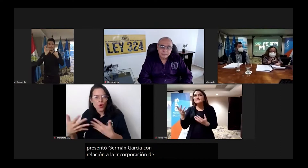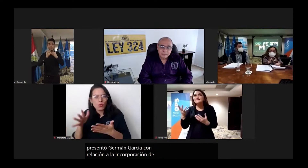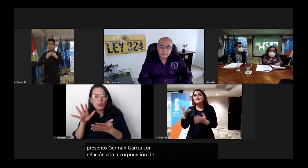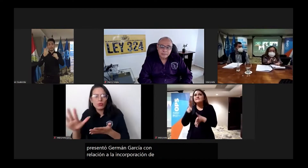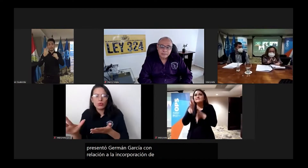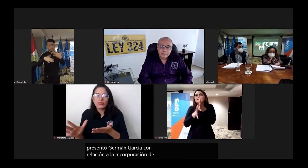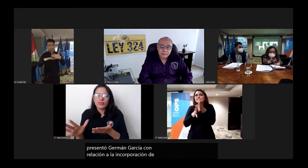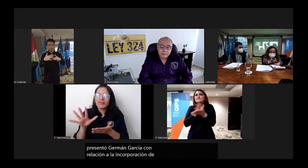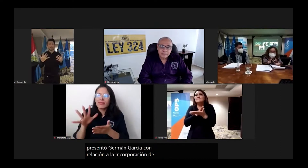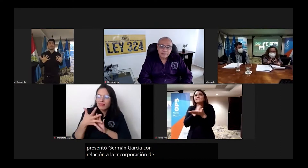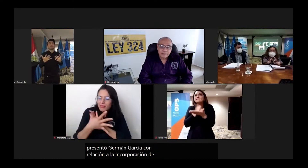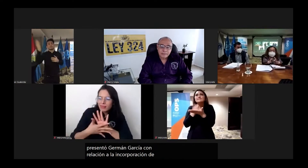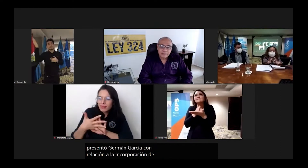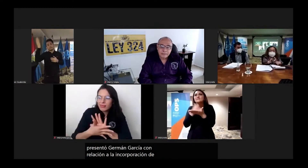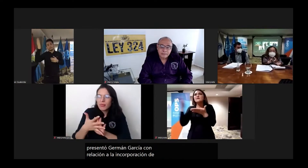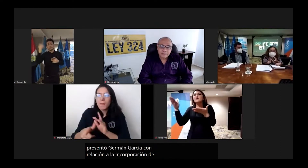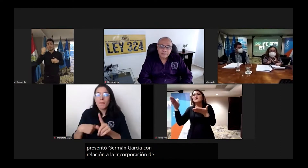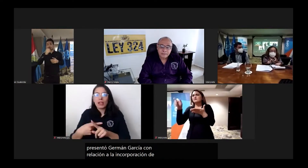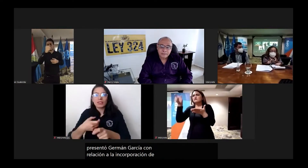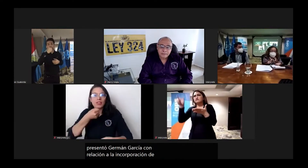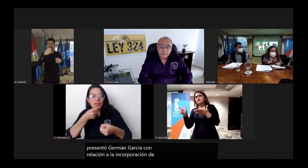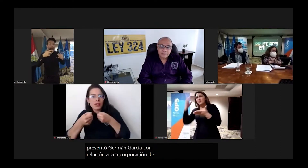de señas en conferencias de prensa